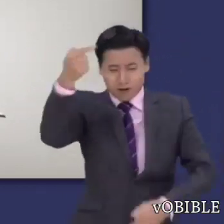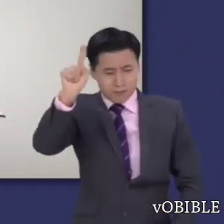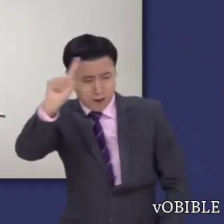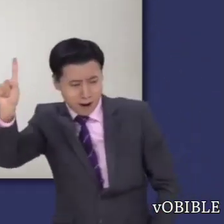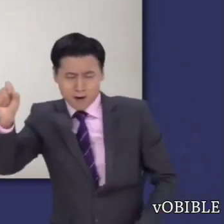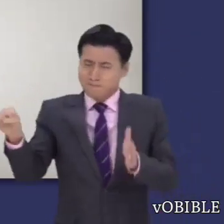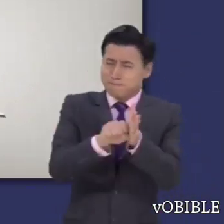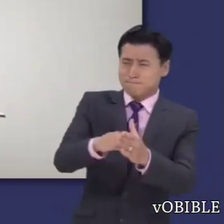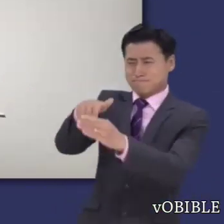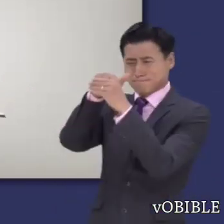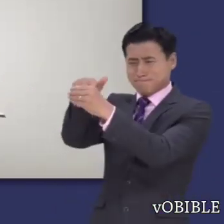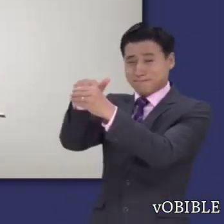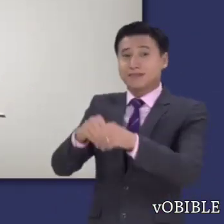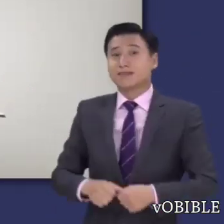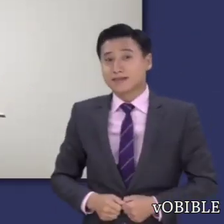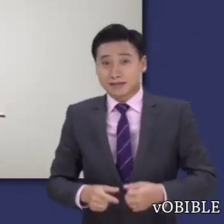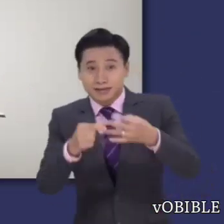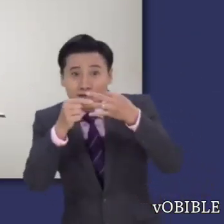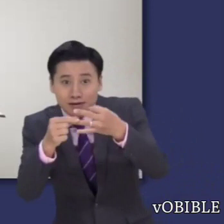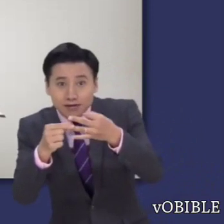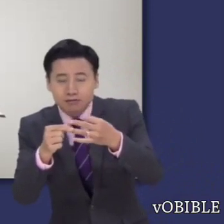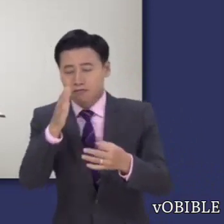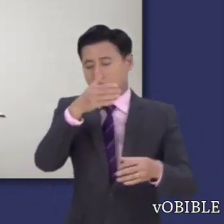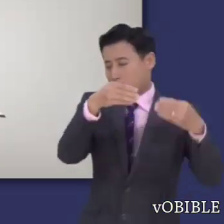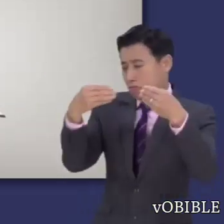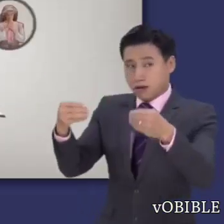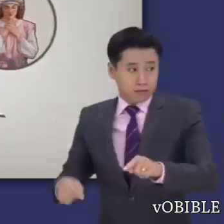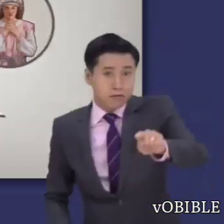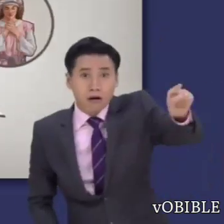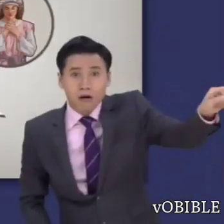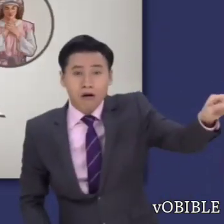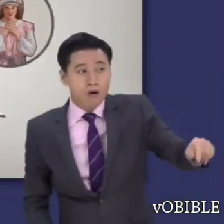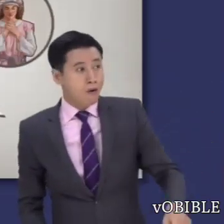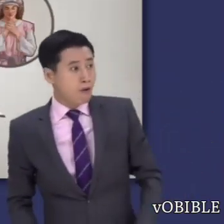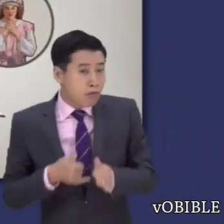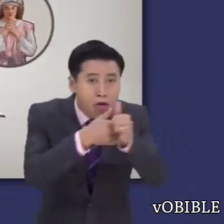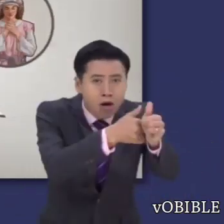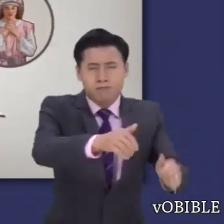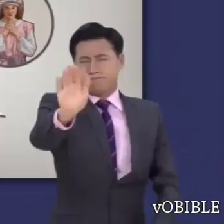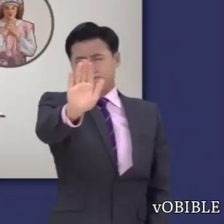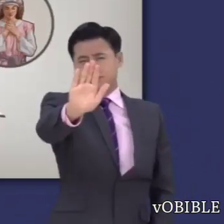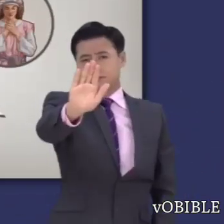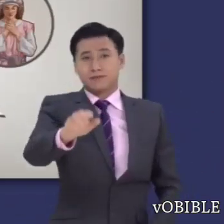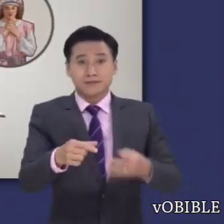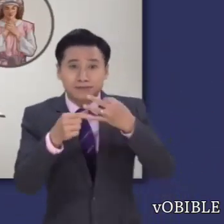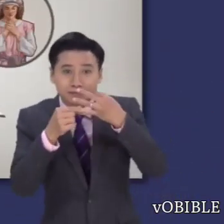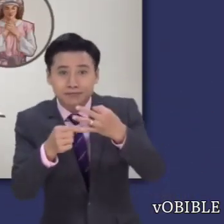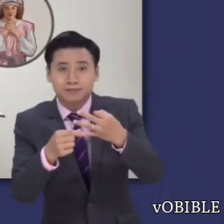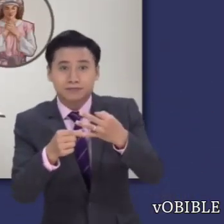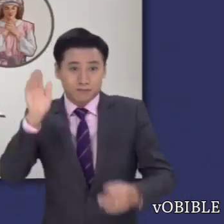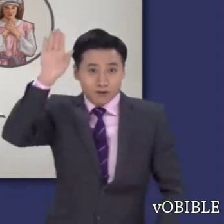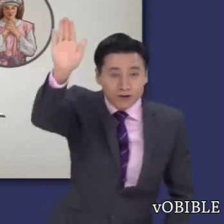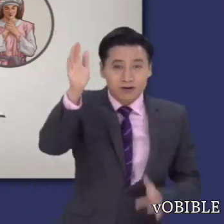信心。我们必须提防假导师，我们也要耐心地等待新天，也就是上帝的